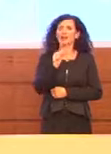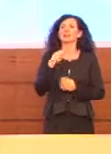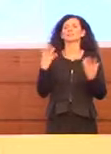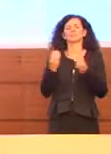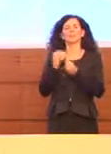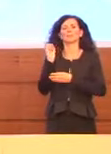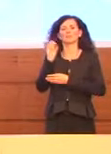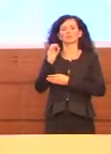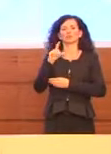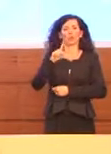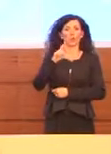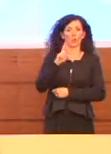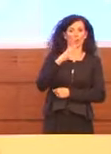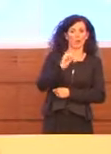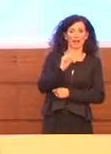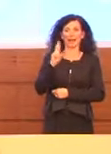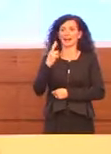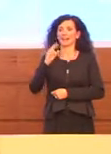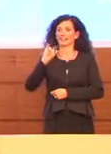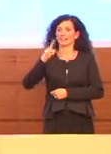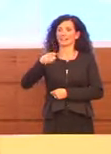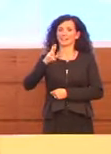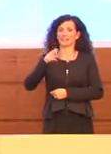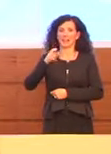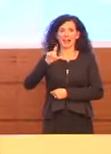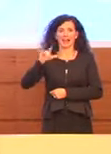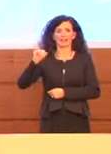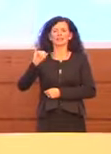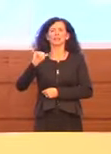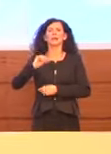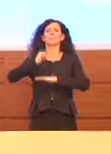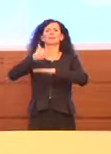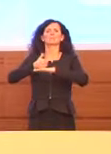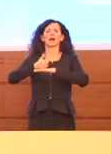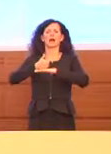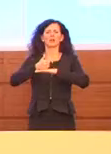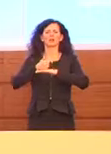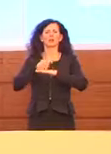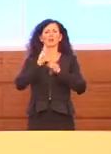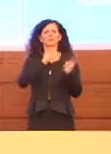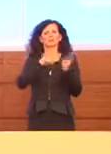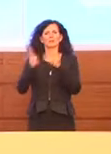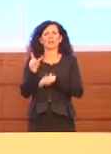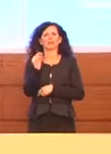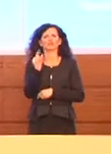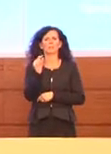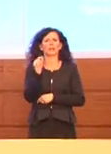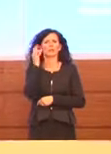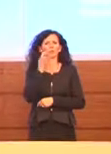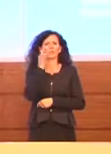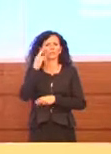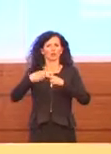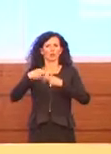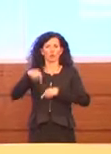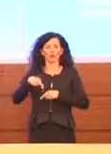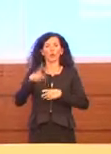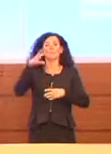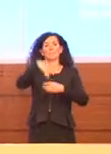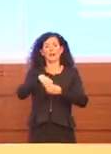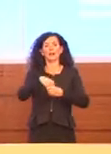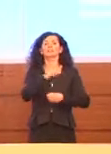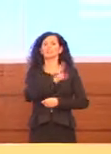luca richeldi primario di pneumologia del policlinico gemelli di roma e componente del comitato tecnico